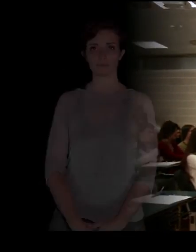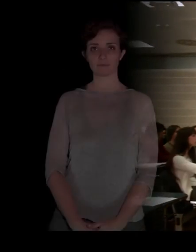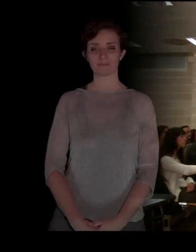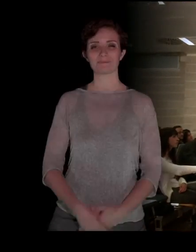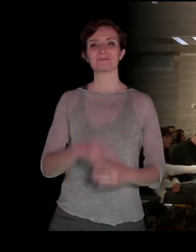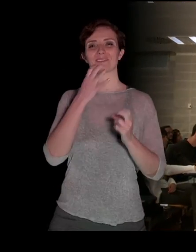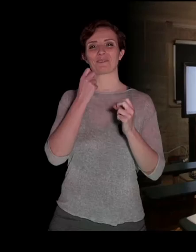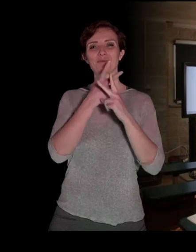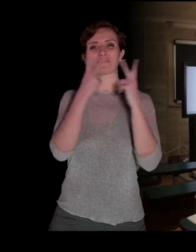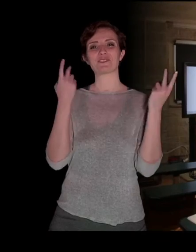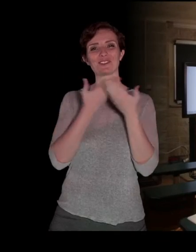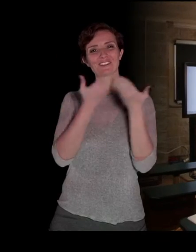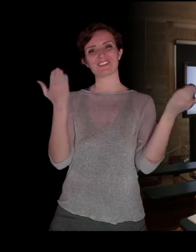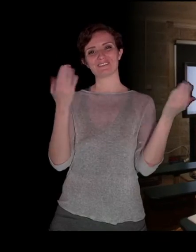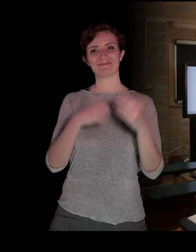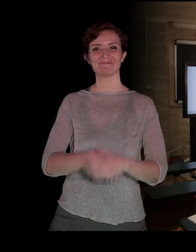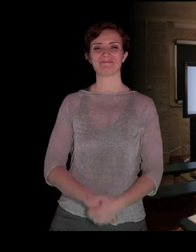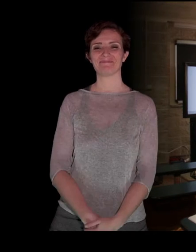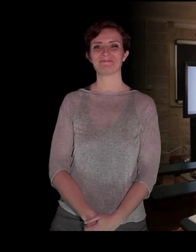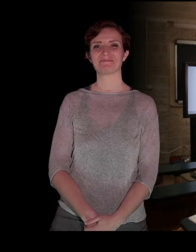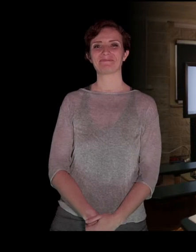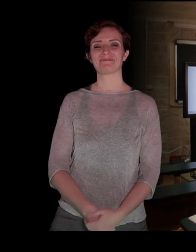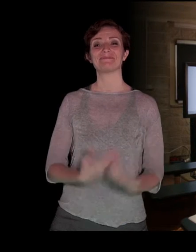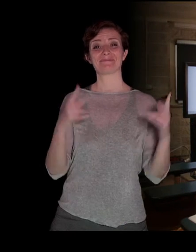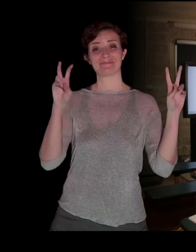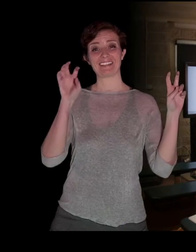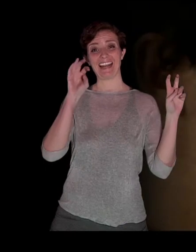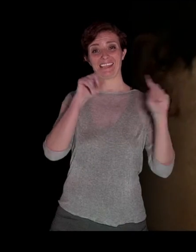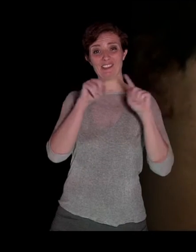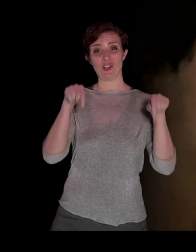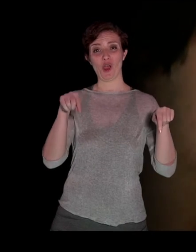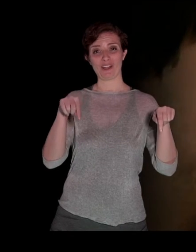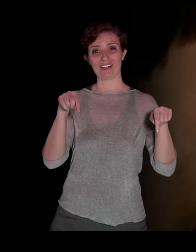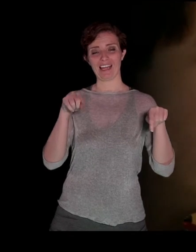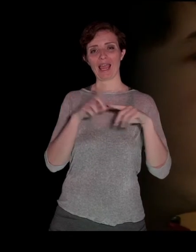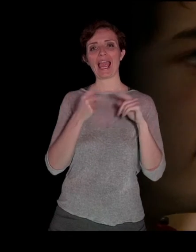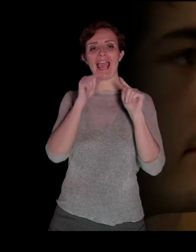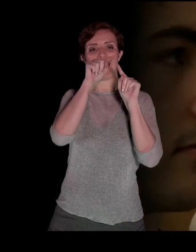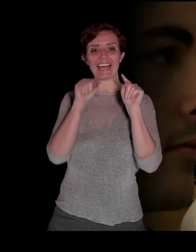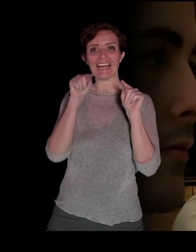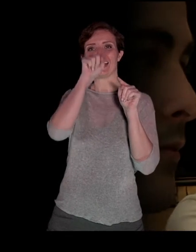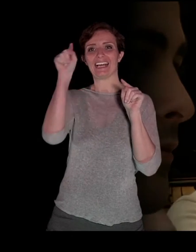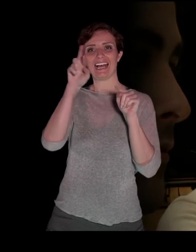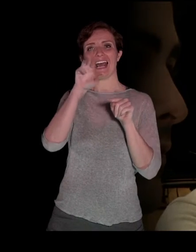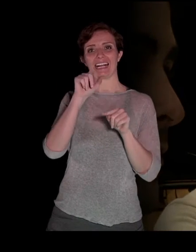buongiorno a tutti nella lezione di oggi tratteremo i radicali